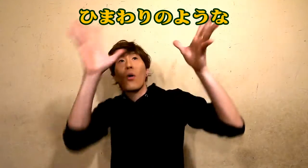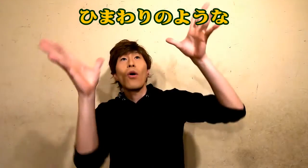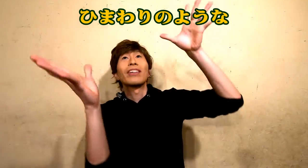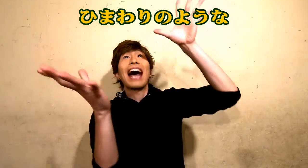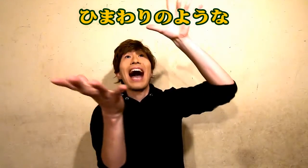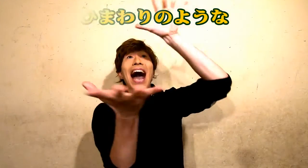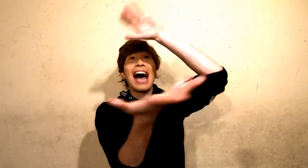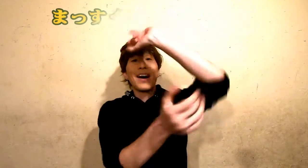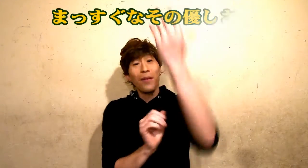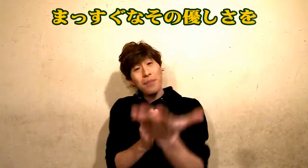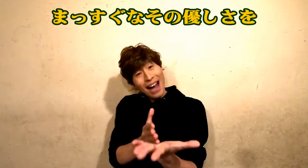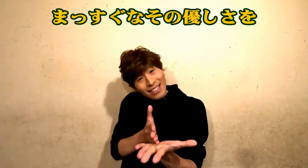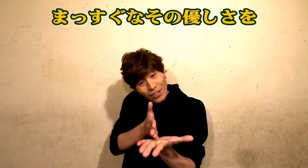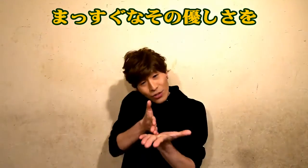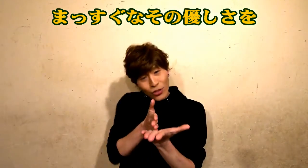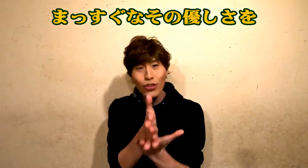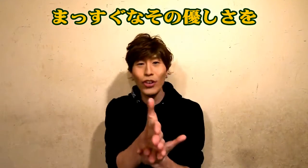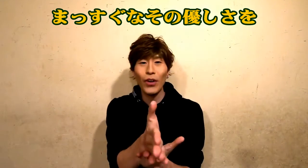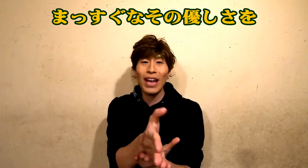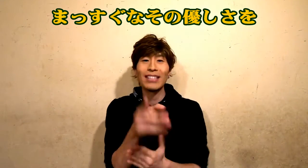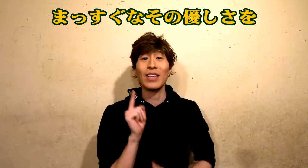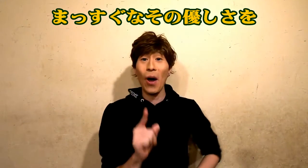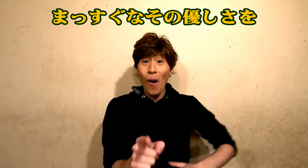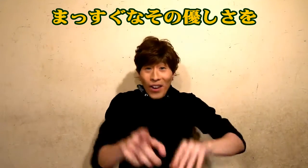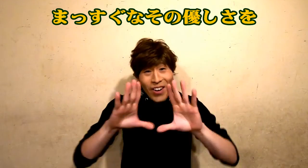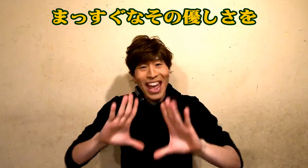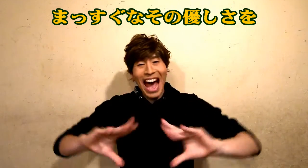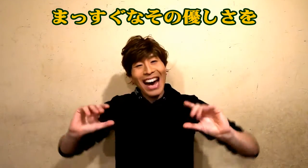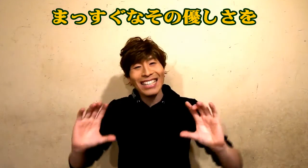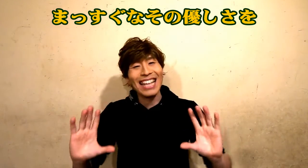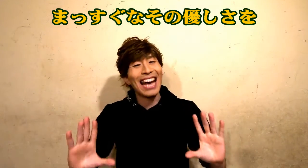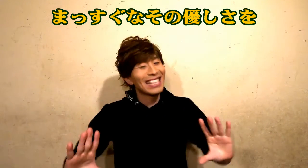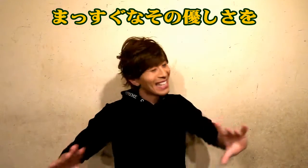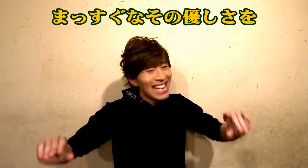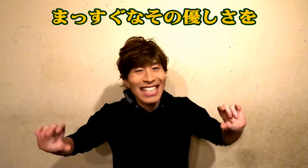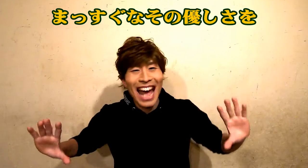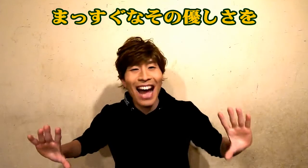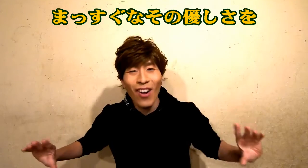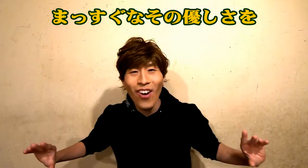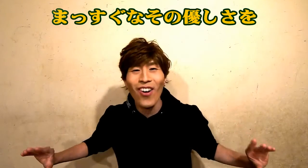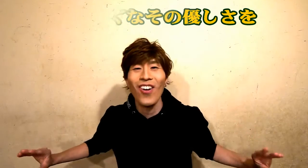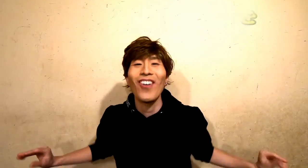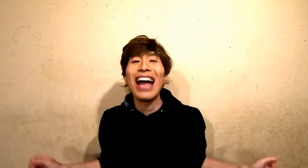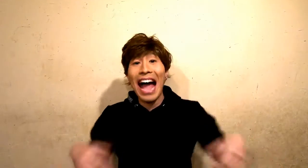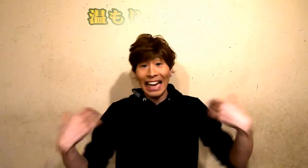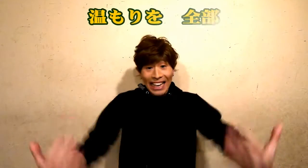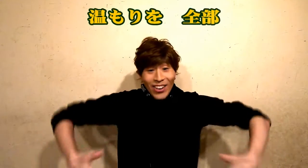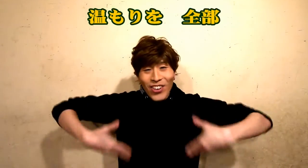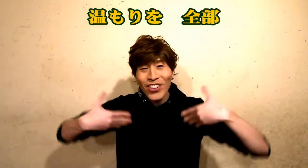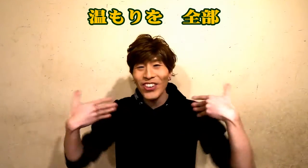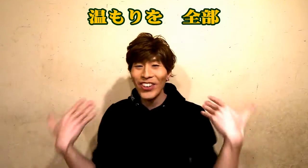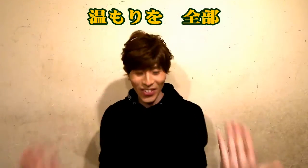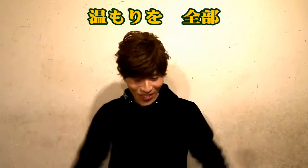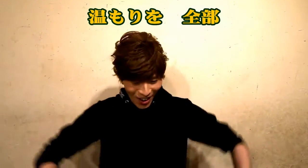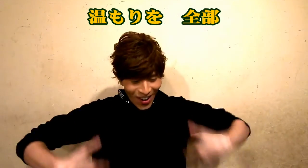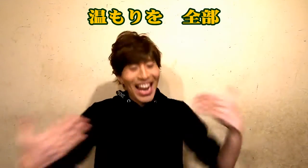なまっすぐなその優しさを、ぬくもり